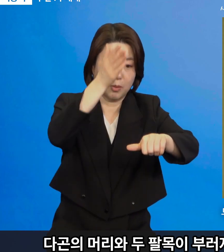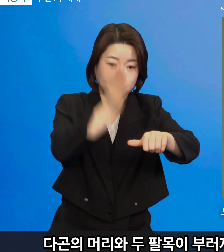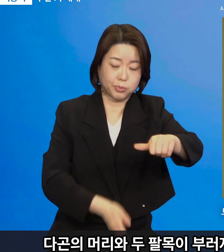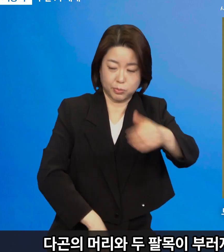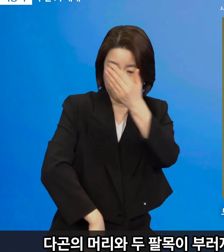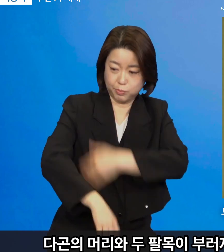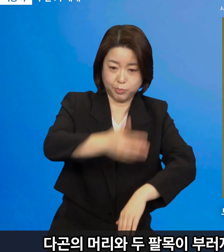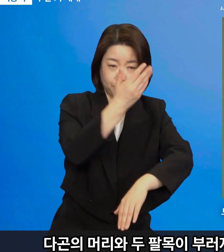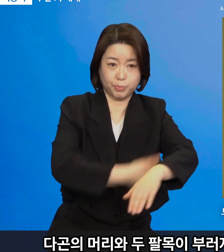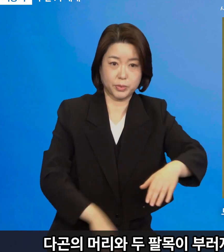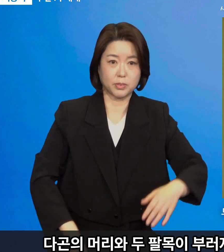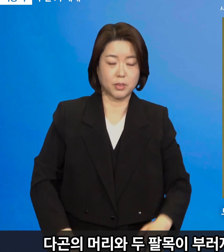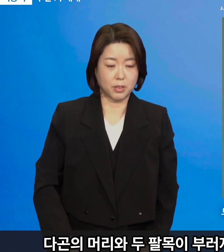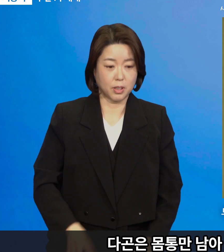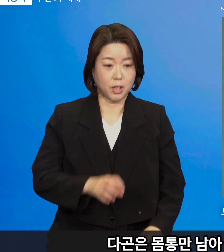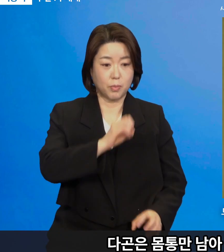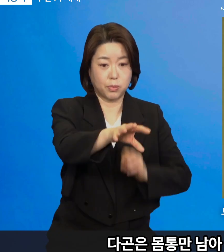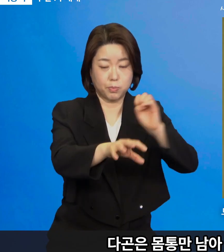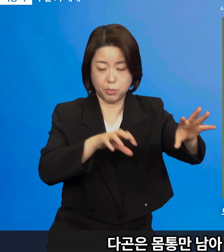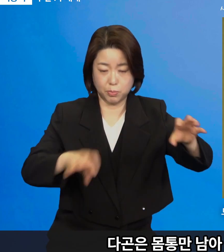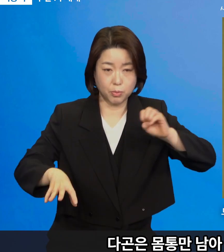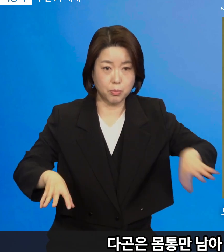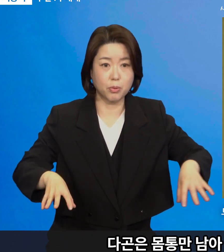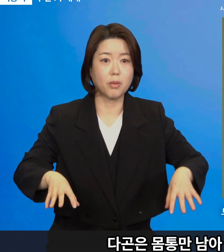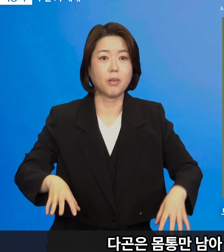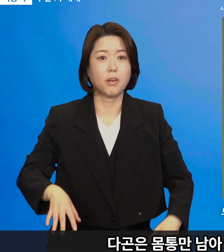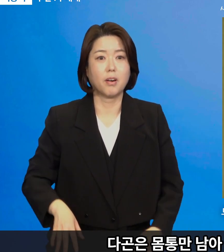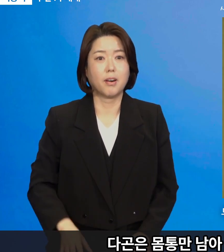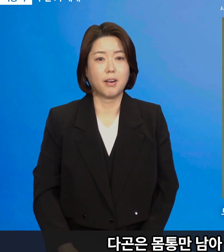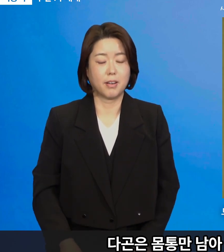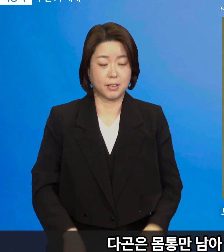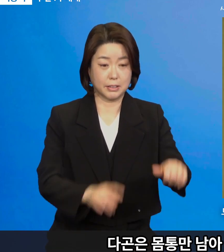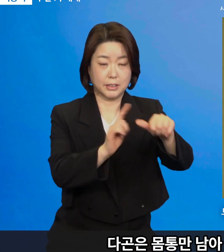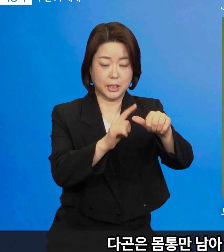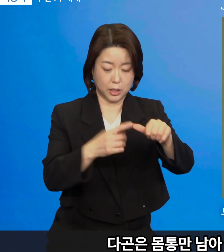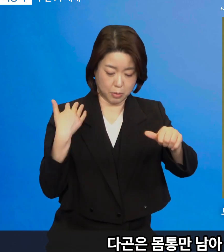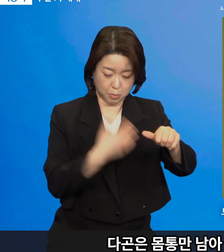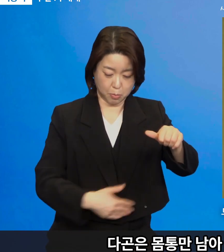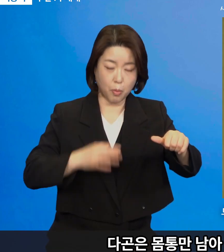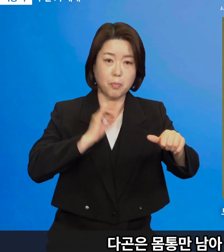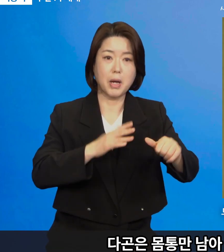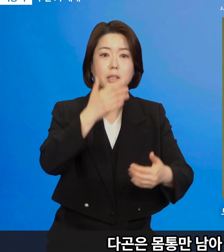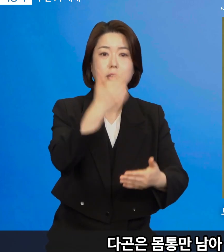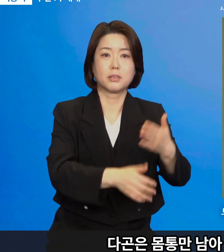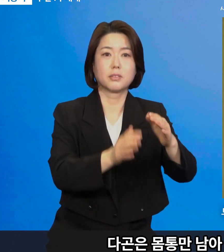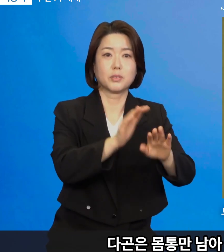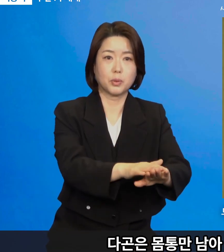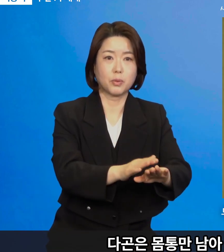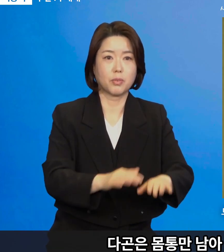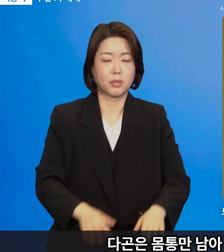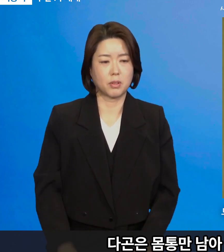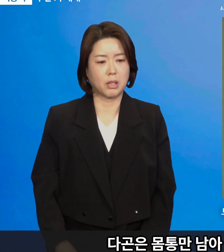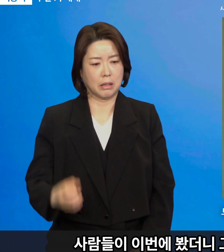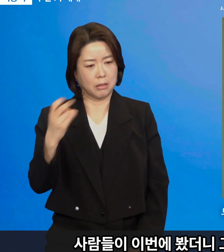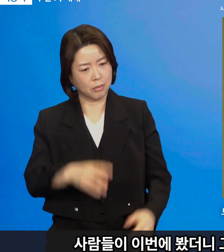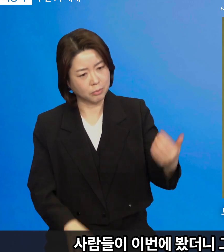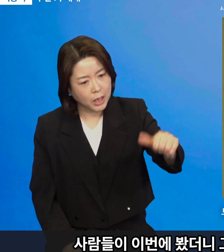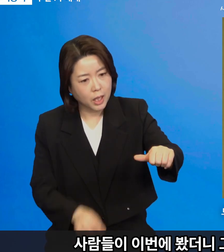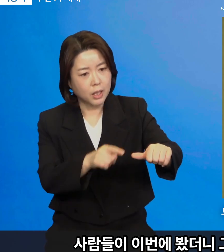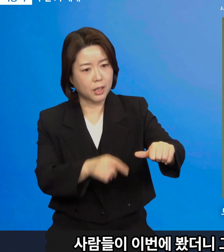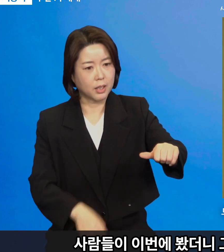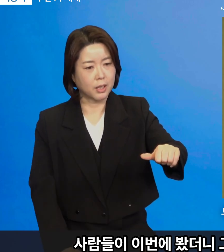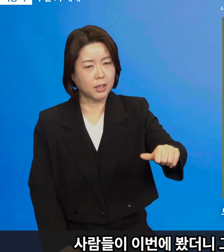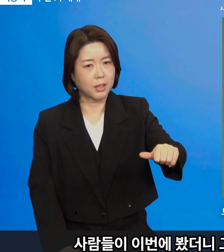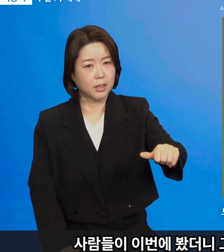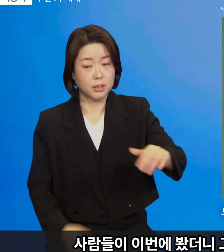부러져서 문지방 위에 나 뒹굴었고 다곤은 몸통만 남아 있었다. 또 쓰러졌네. 그 사람들이